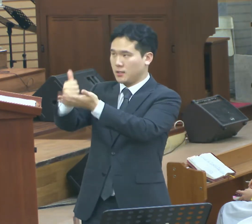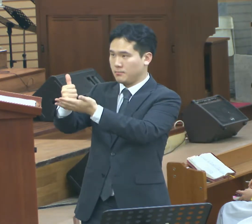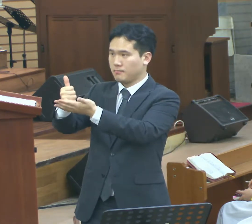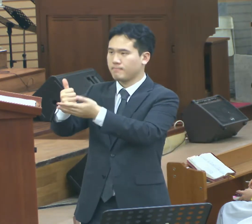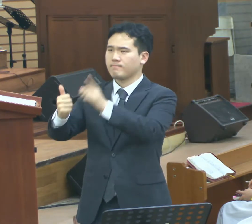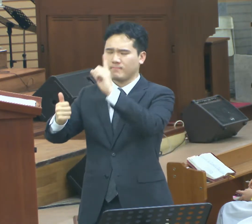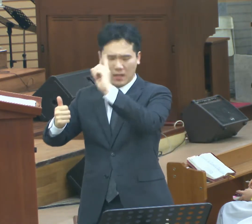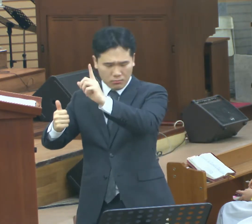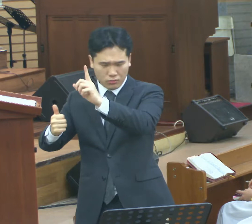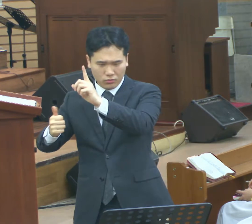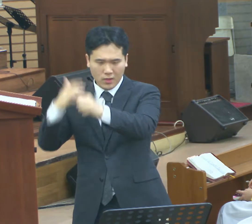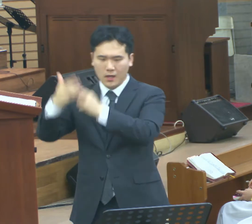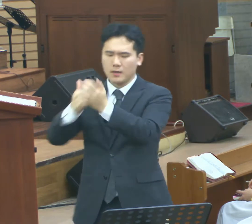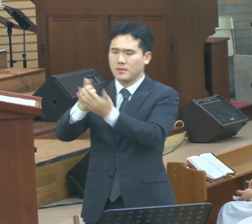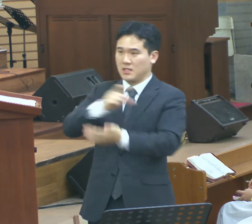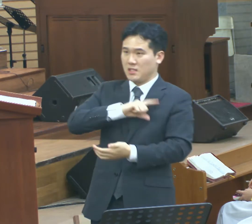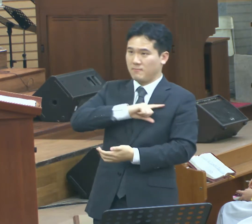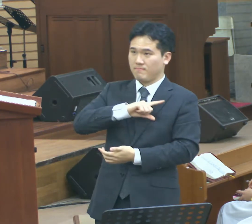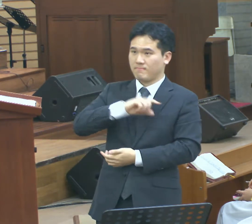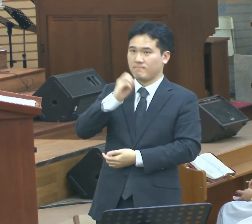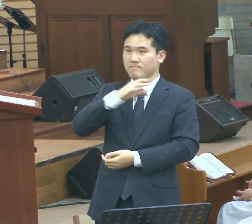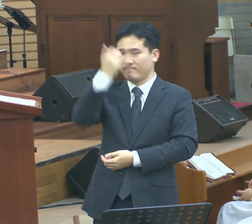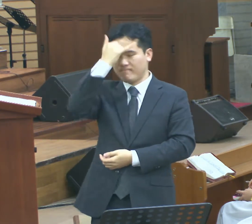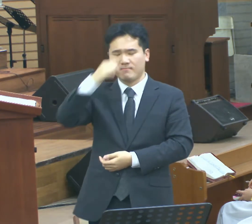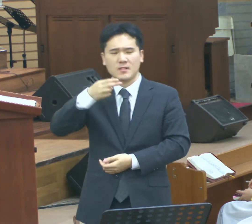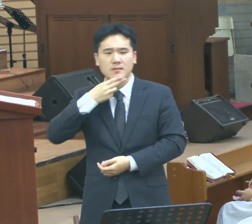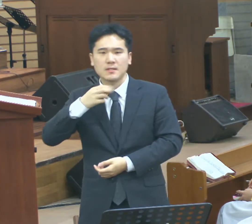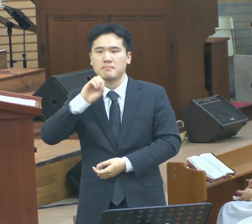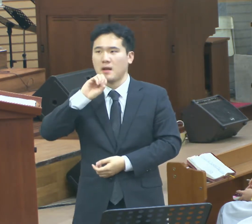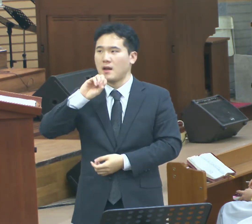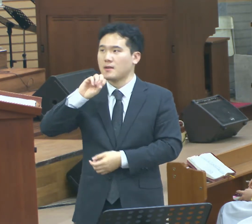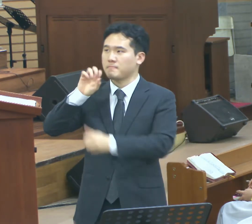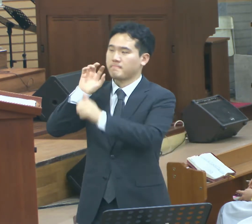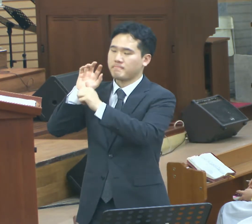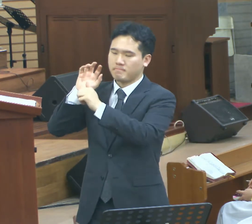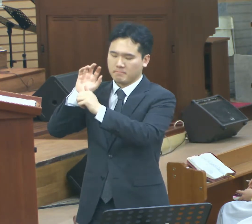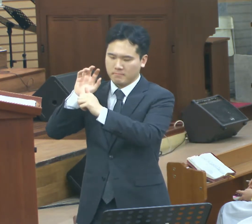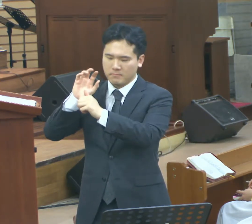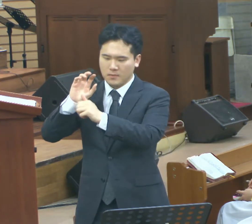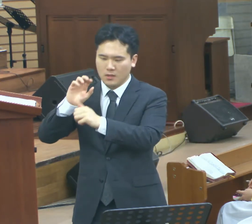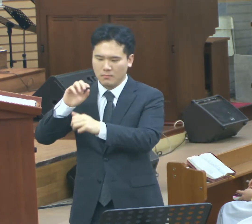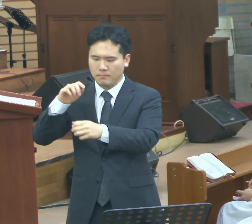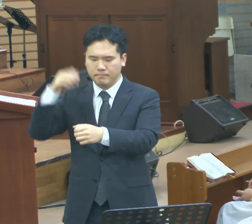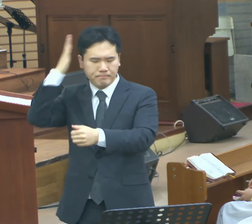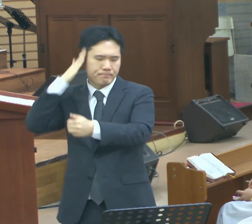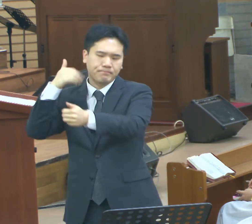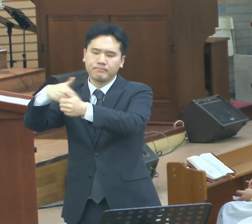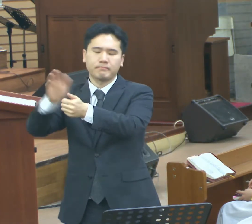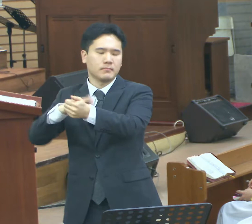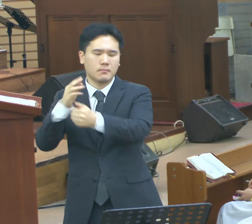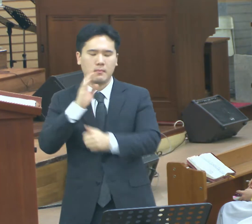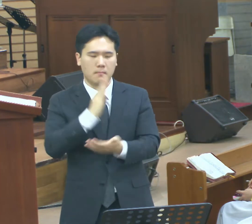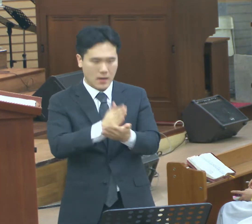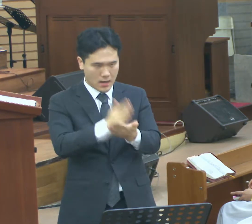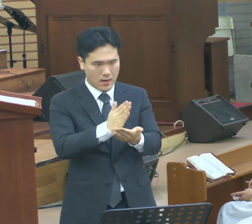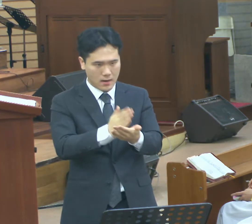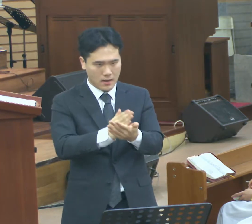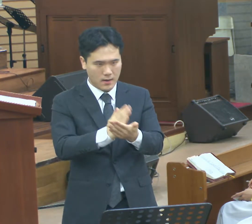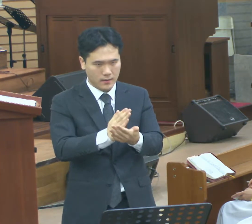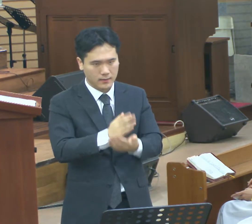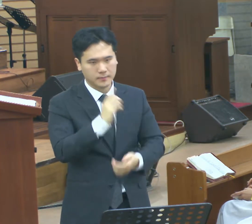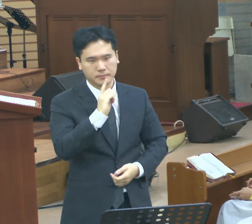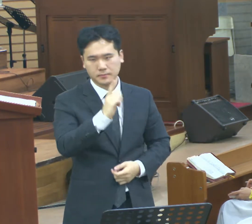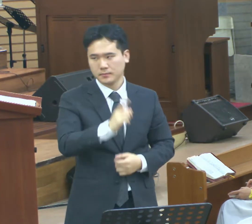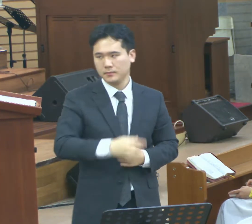그 이름을 함부로 거론하지 말고 하나님을 향한 시간을 훼손하지 말라. 그리고 하나님을